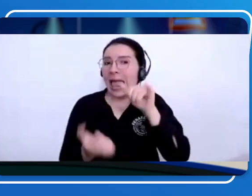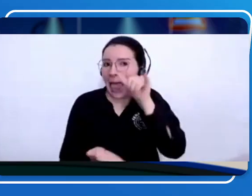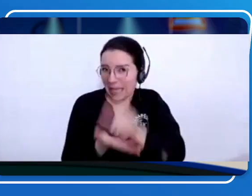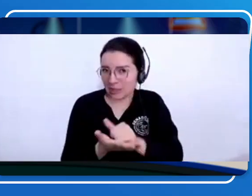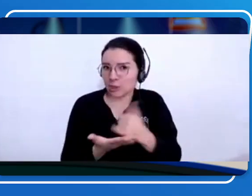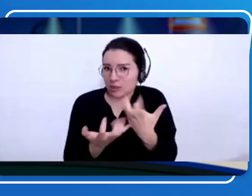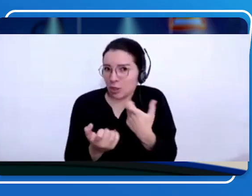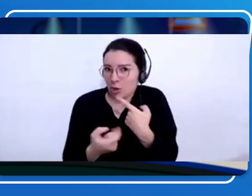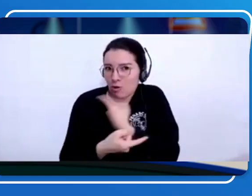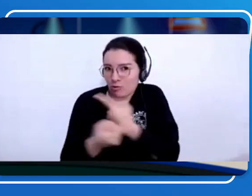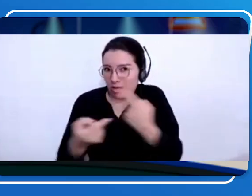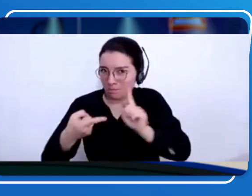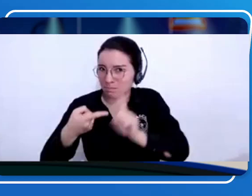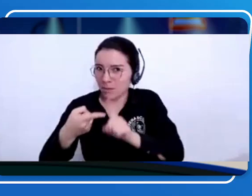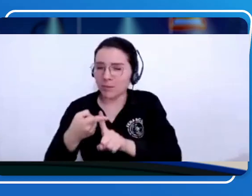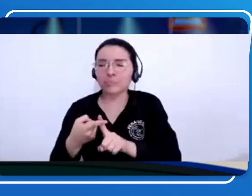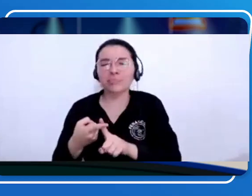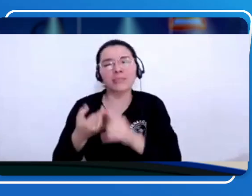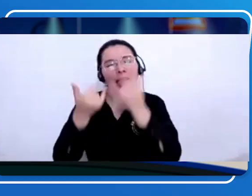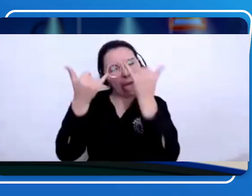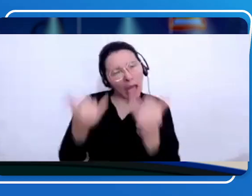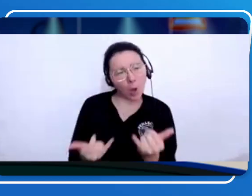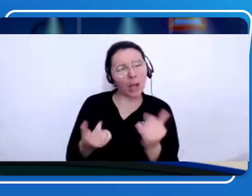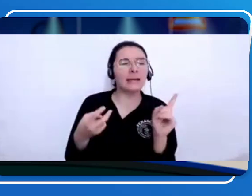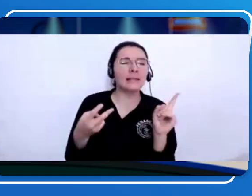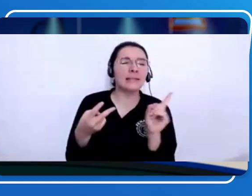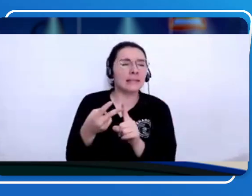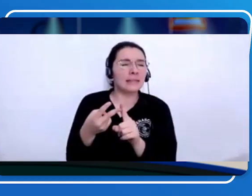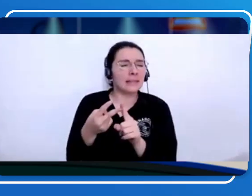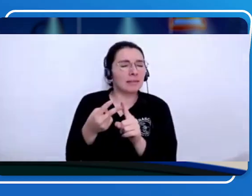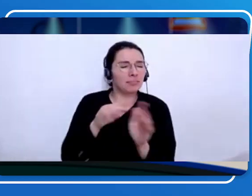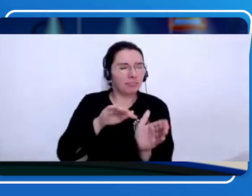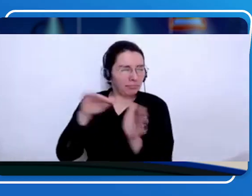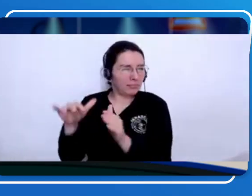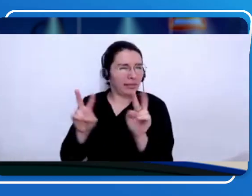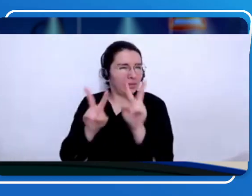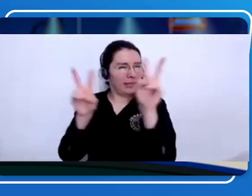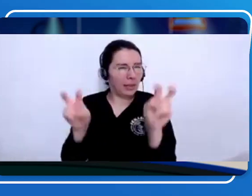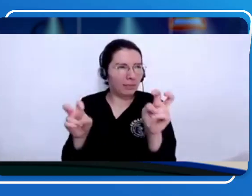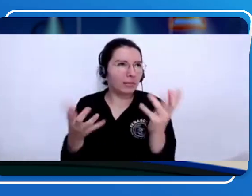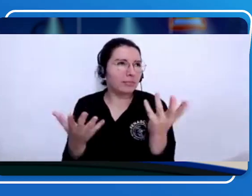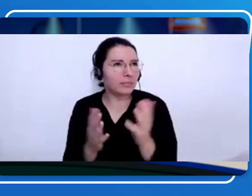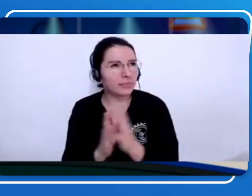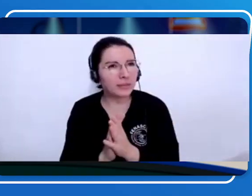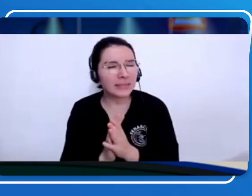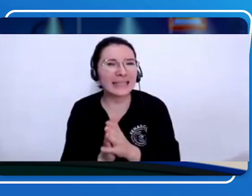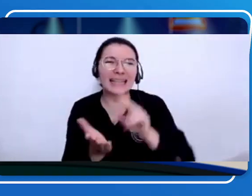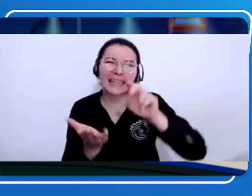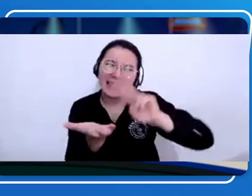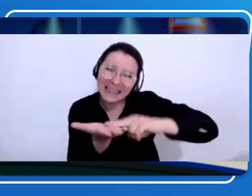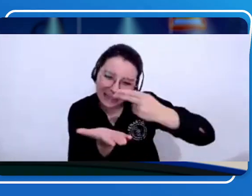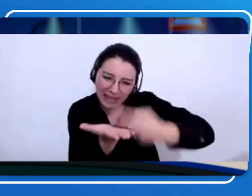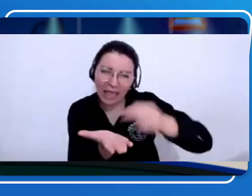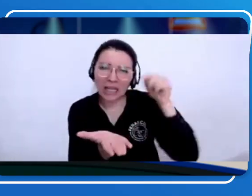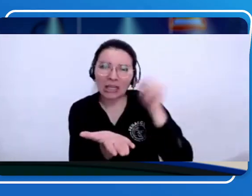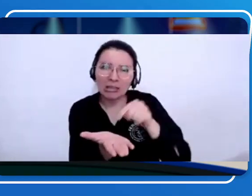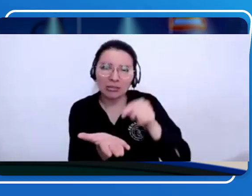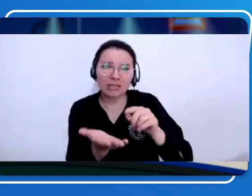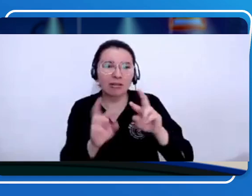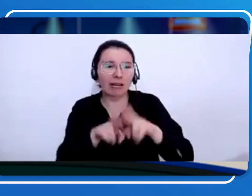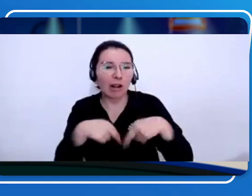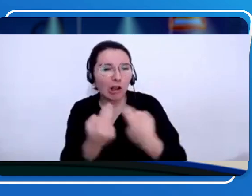comentarles. Ahora, frente al tema de no contar con los intérpretes o con las